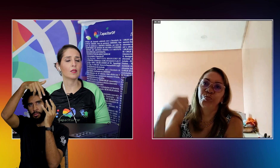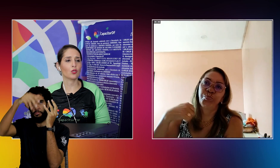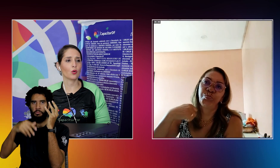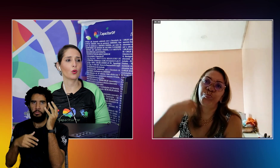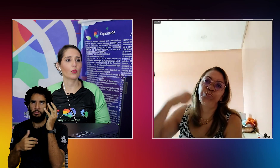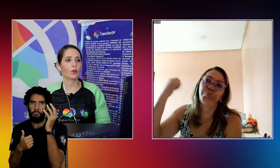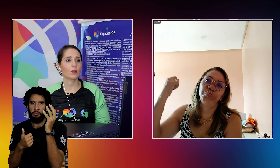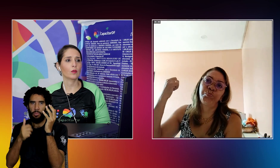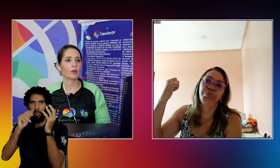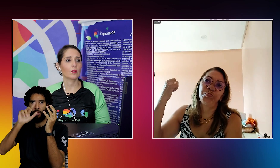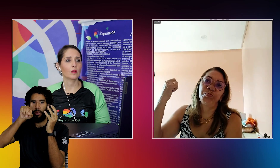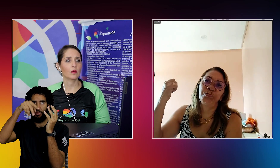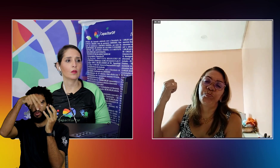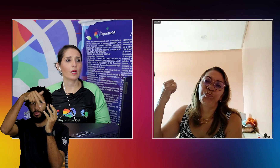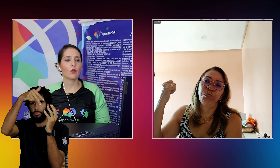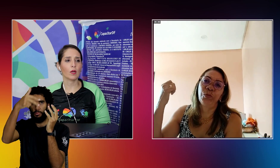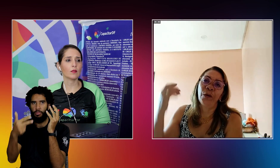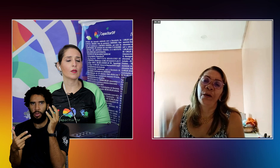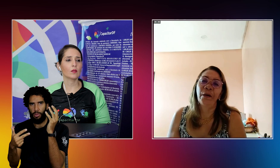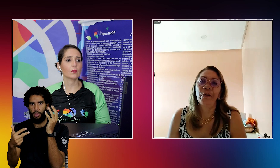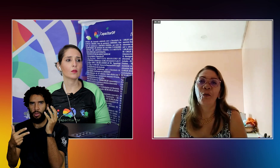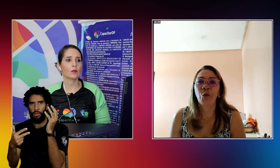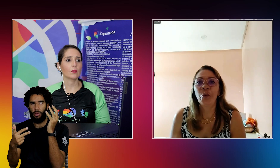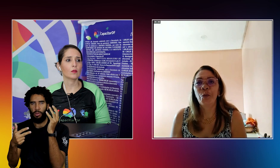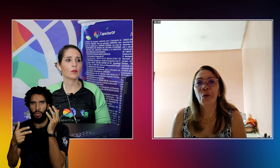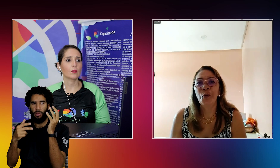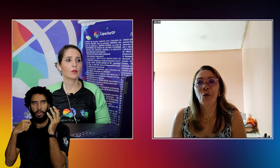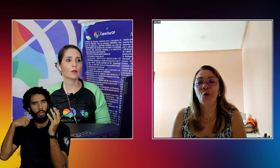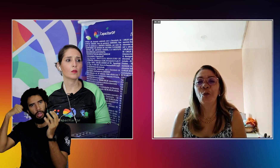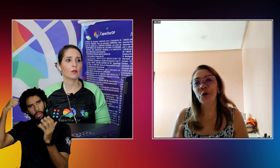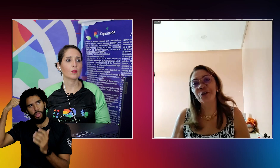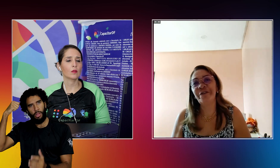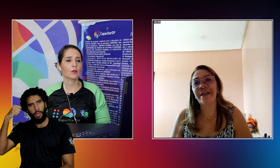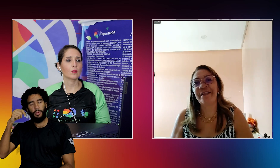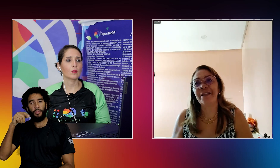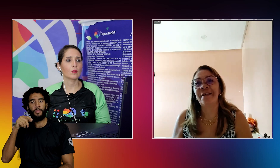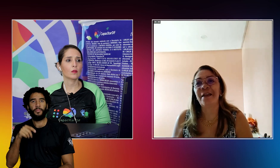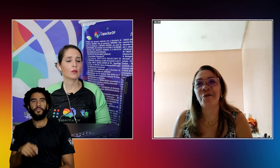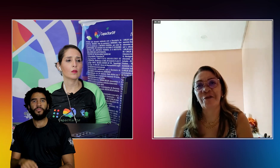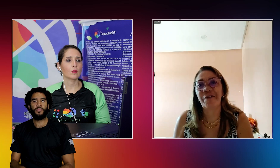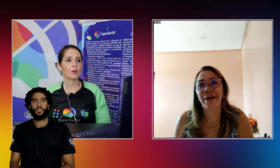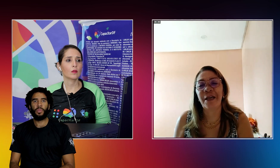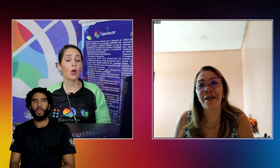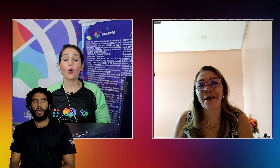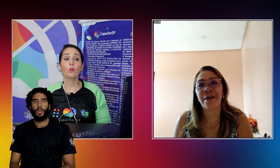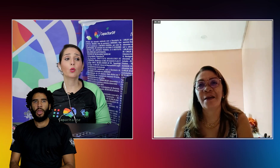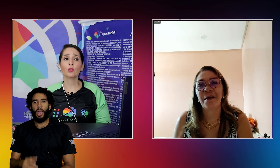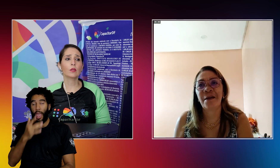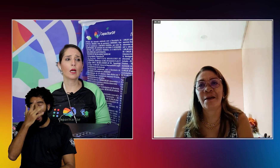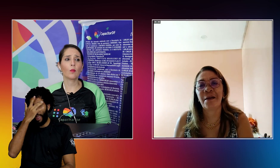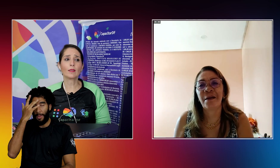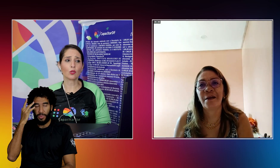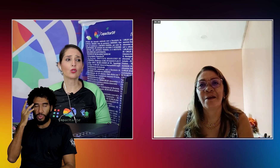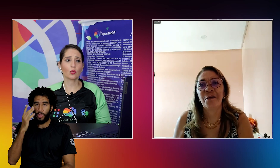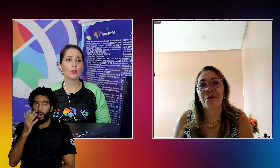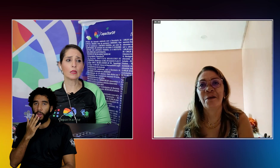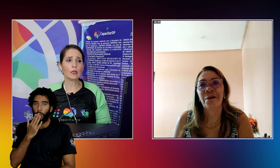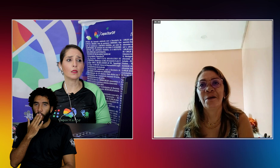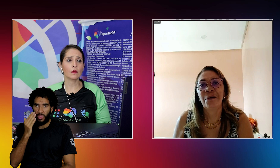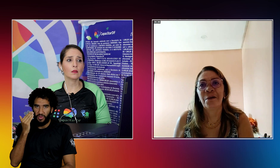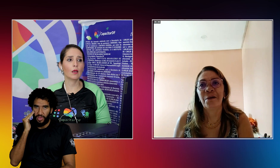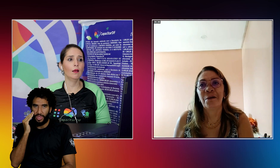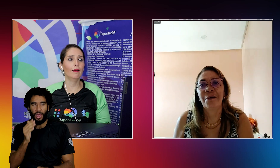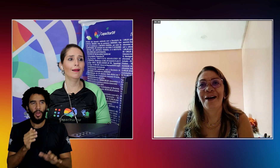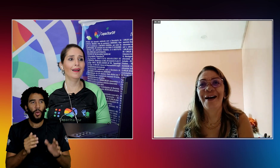E se jogou. É um classificador. o mudo vai entender o que eu falei? O mudo não, mas o surdo